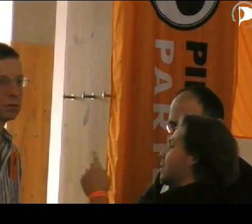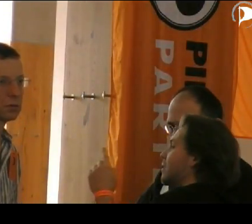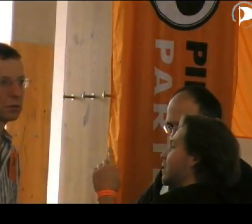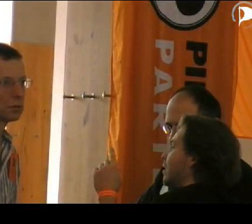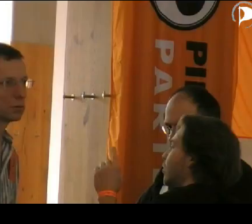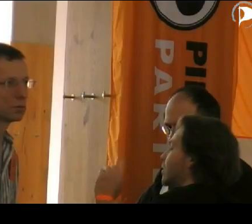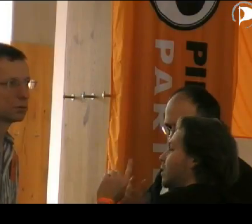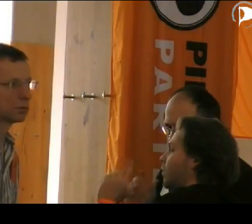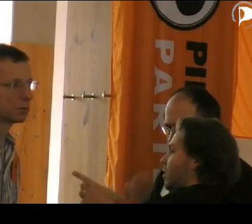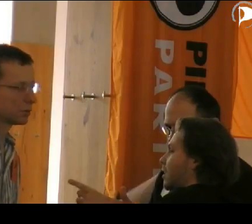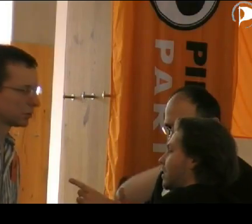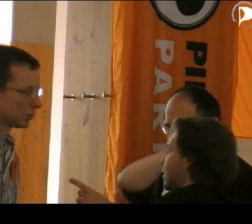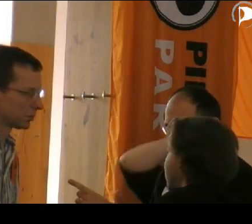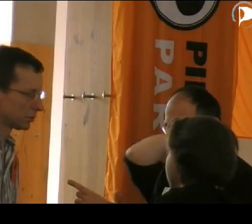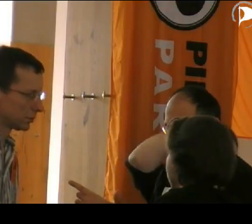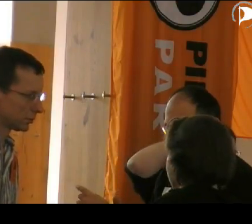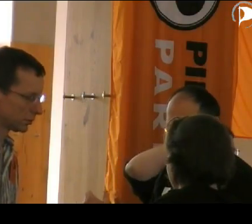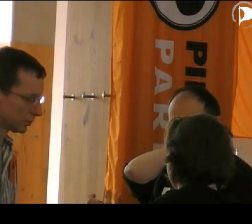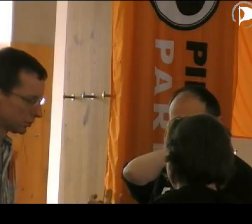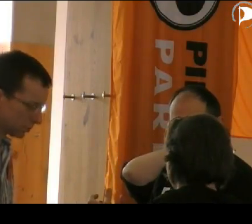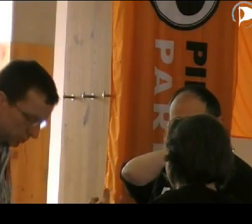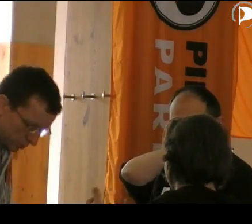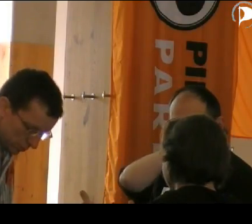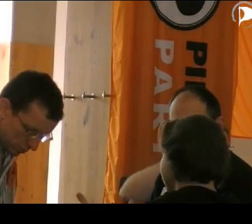der 1 ja